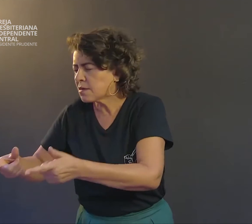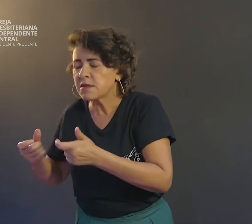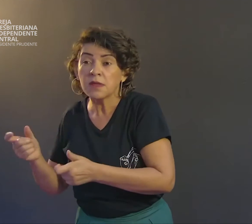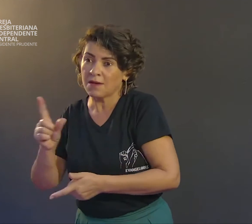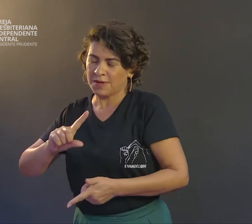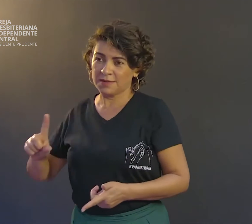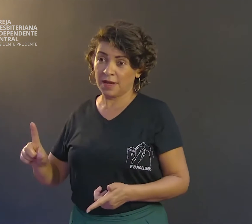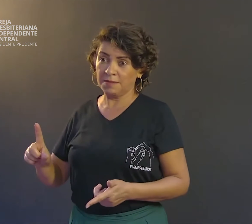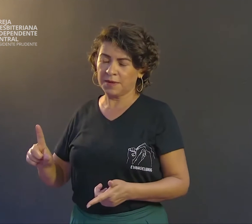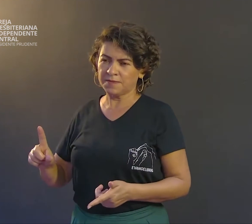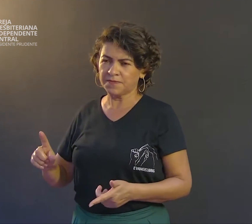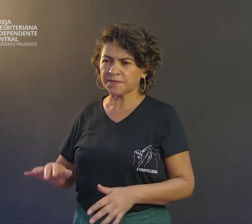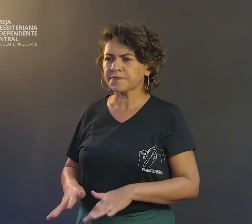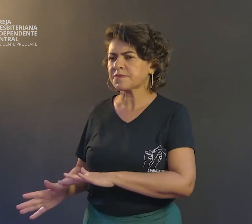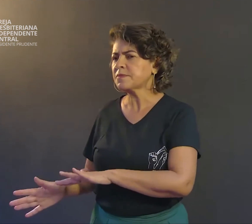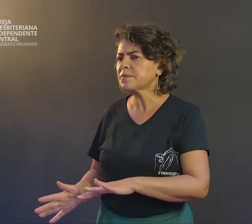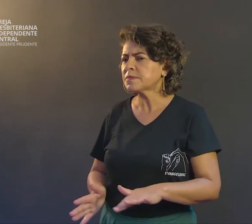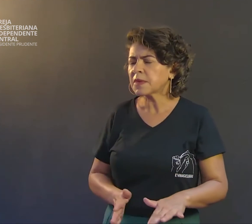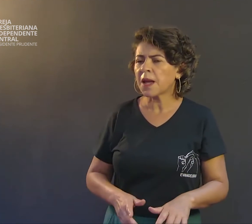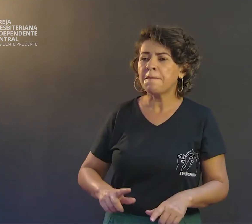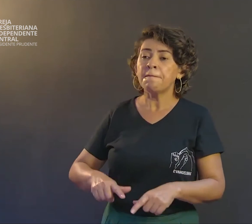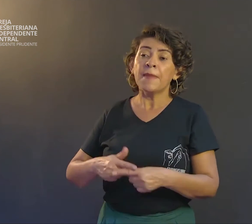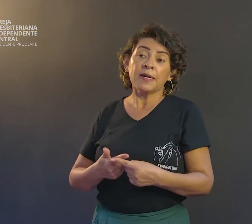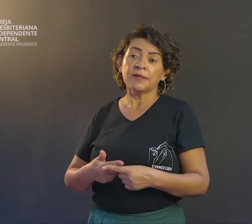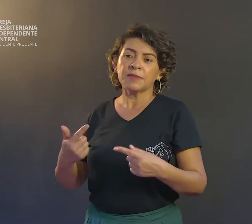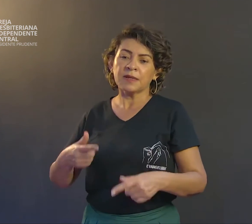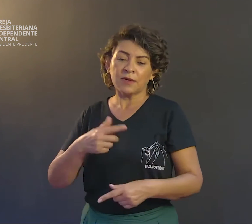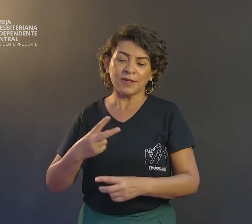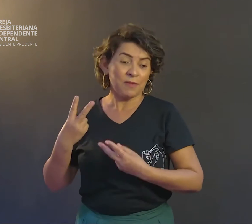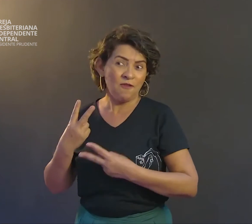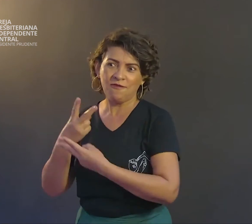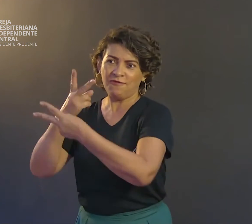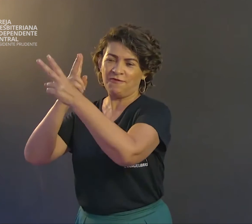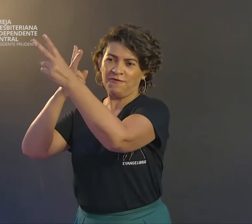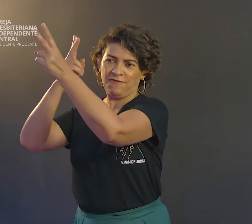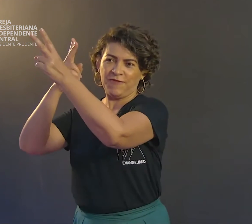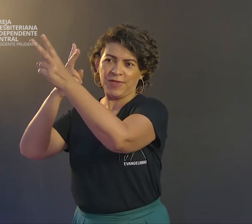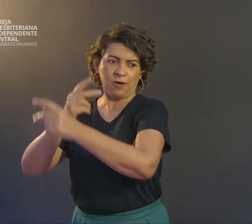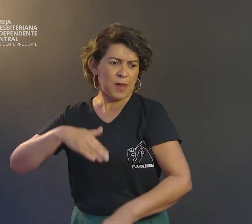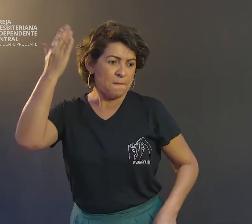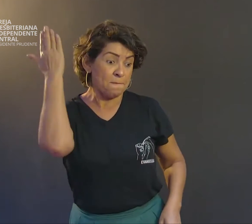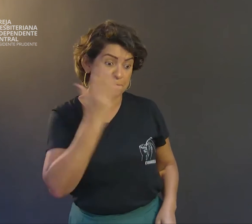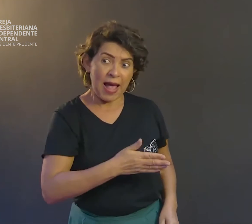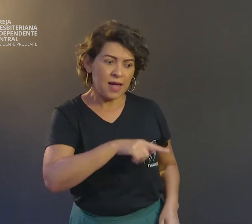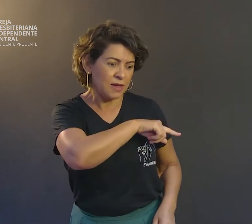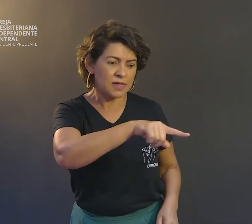Para vencermos as potestades, precisamos confessar e renunciar nossos